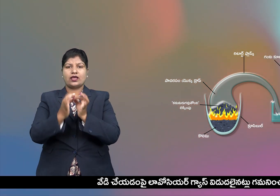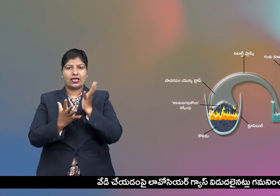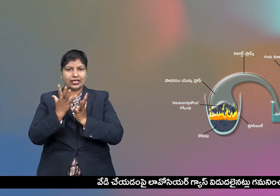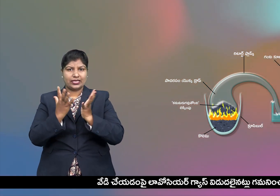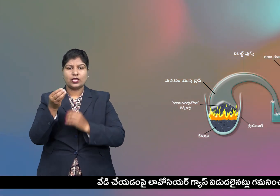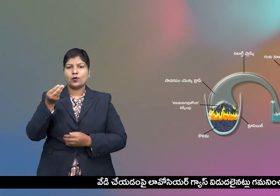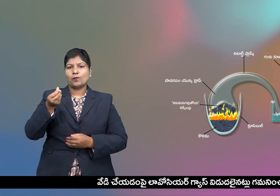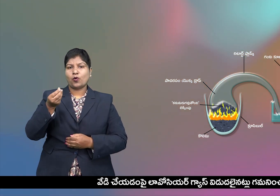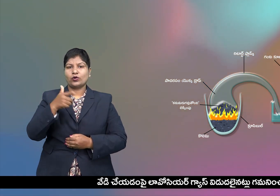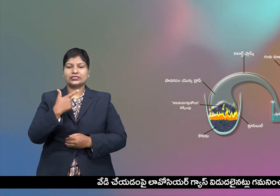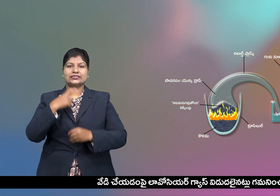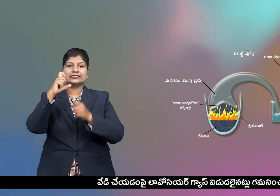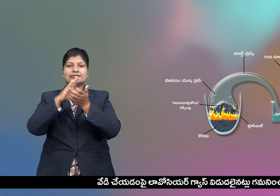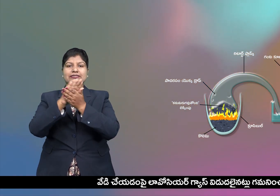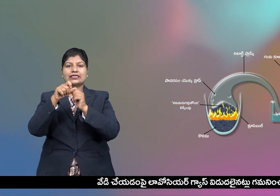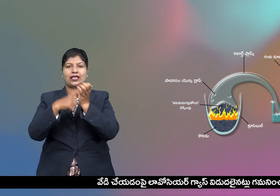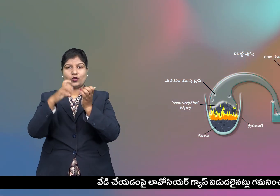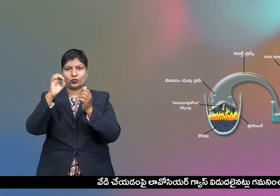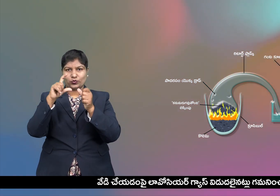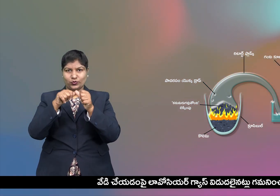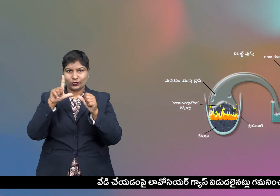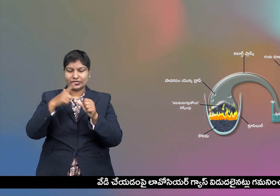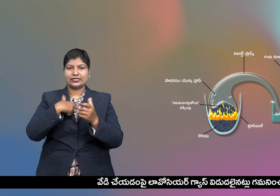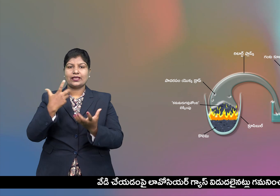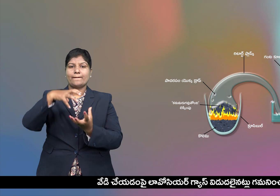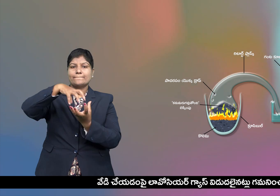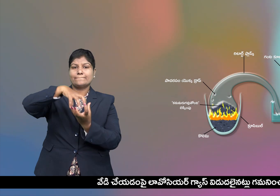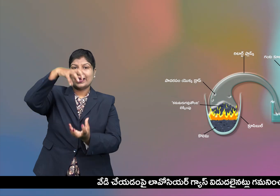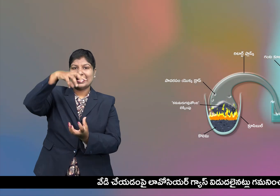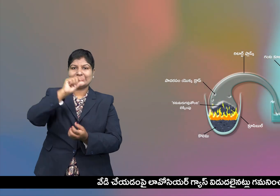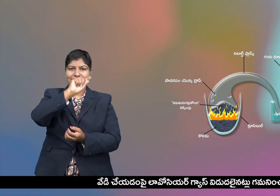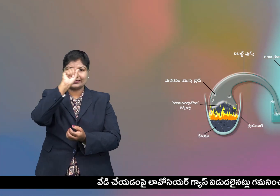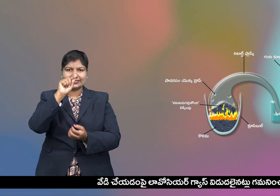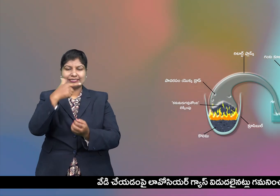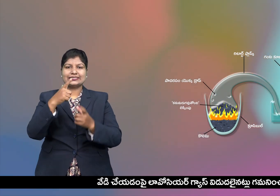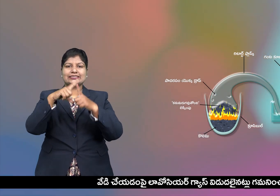చేయడంపై లావోసియర్ గ్యాస్ విడుదలైనట్లు గమనించాడు.